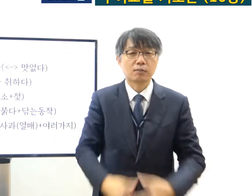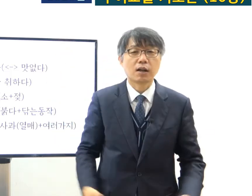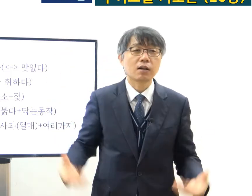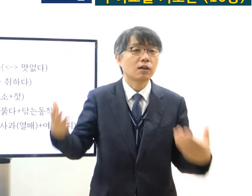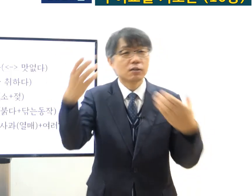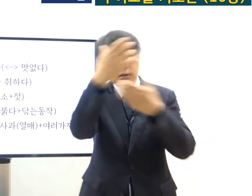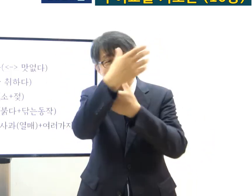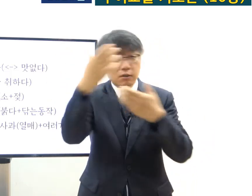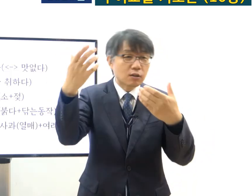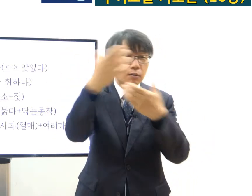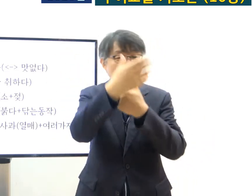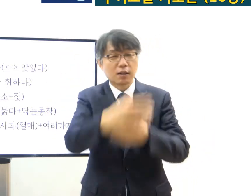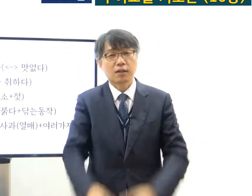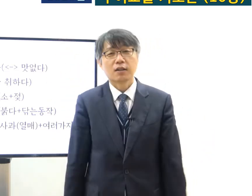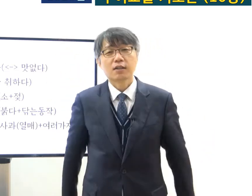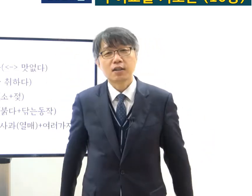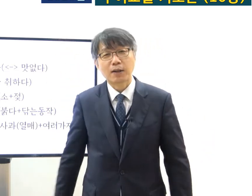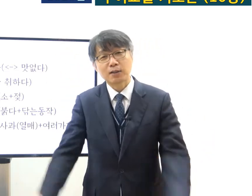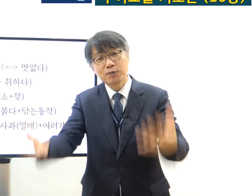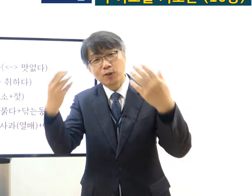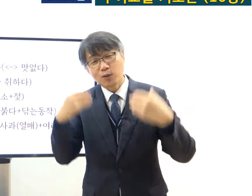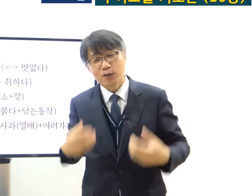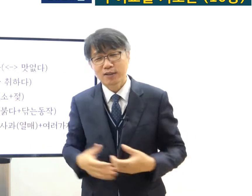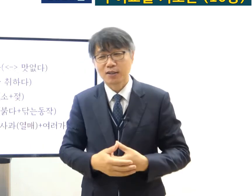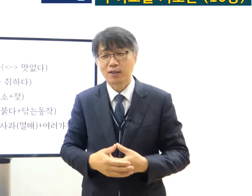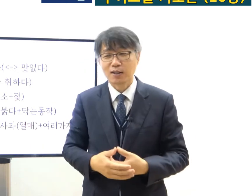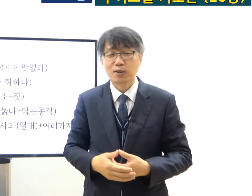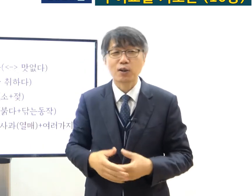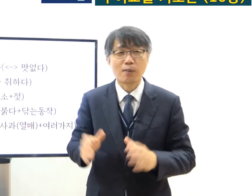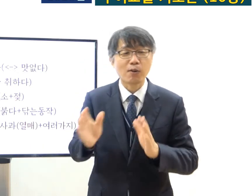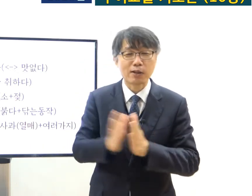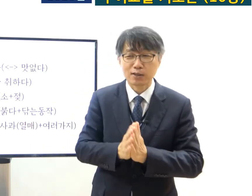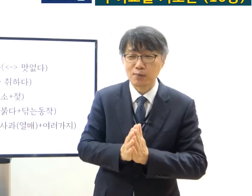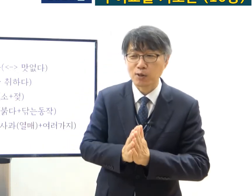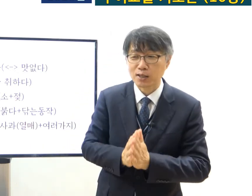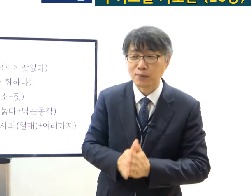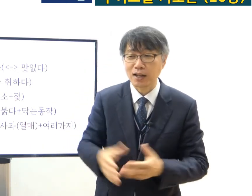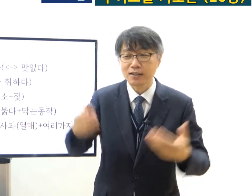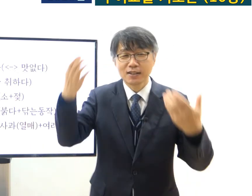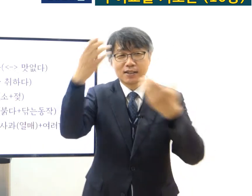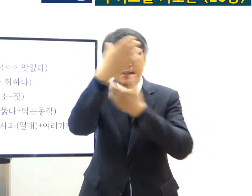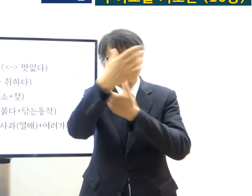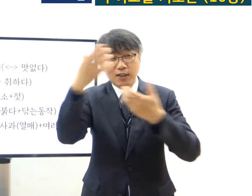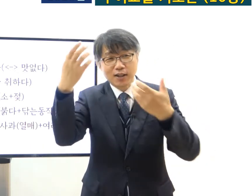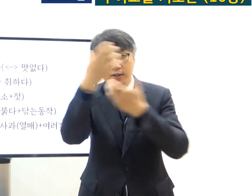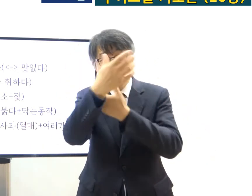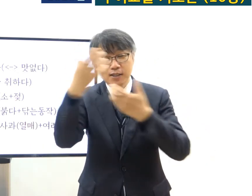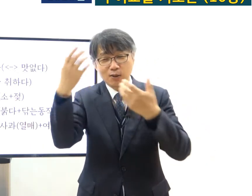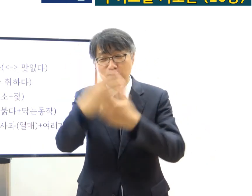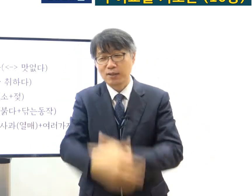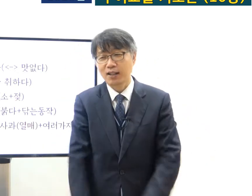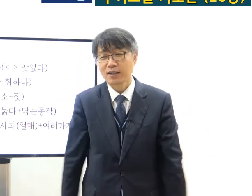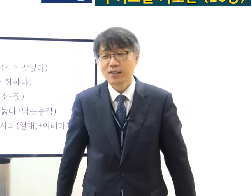겁니다. 흔들리는 것처럼 이렇게 길이 막 덤비죠. 그렇게 저는 안 먹어봐서 잘 모르겠지만 이렇게 흔들린다고 합니다.